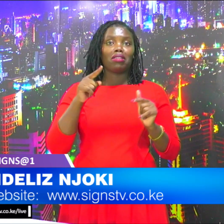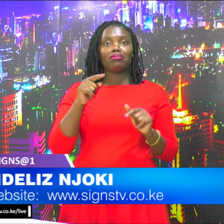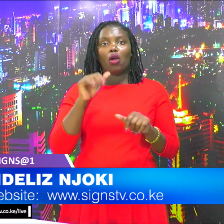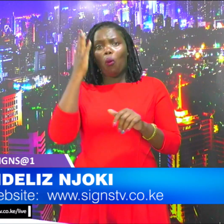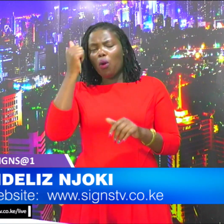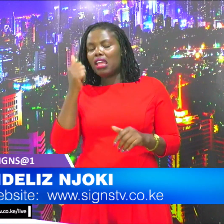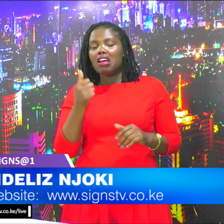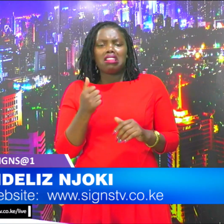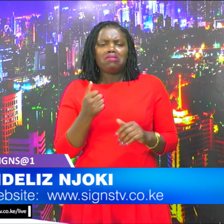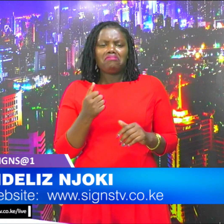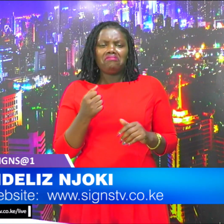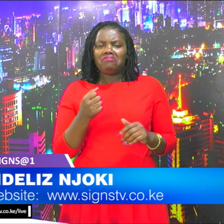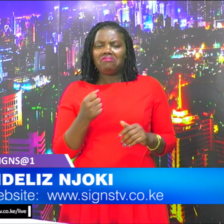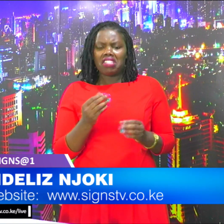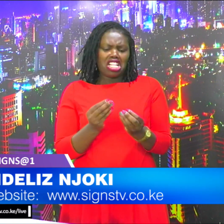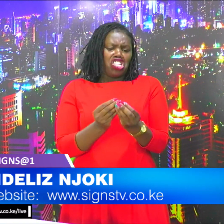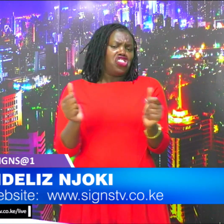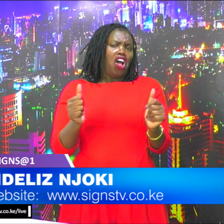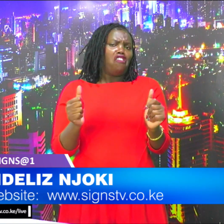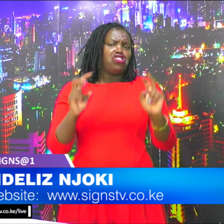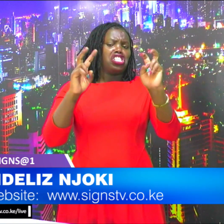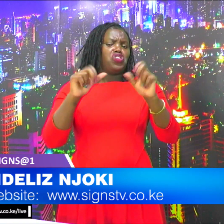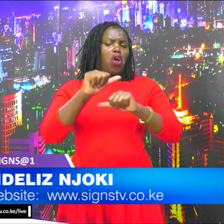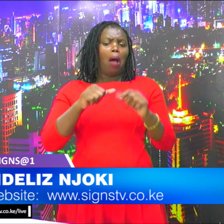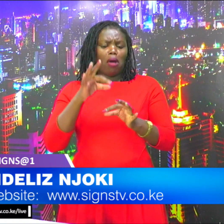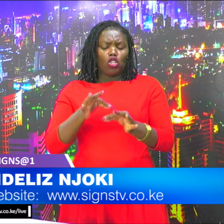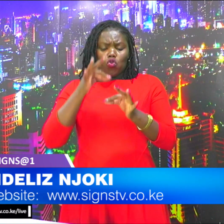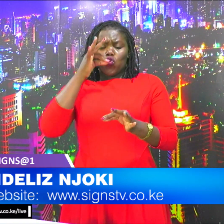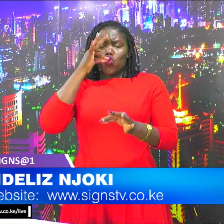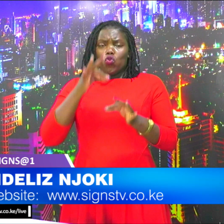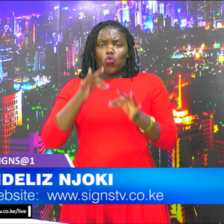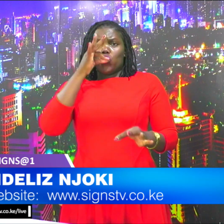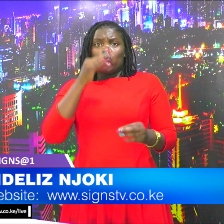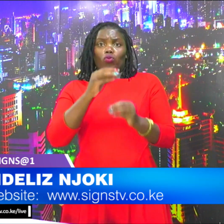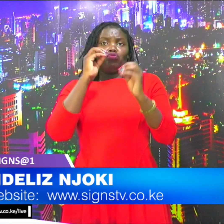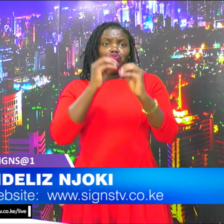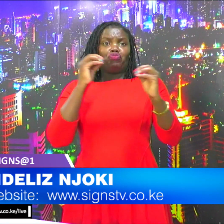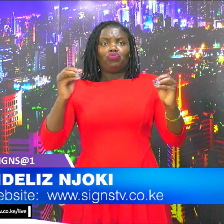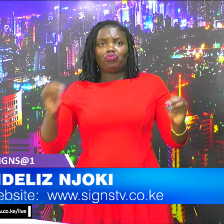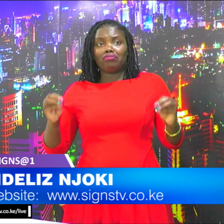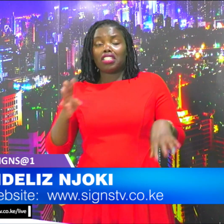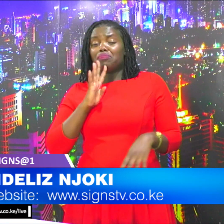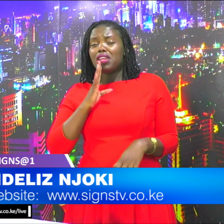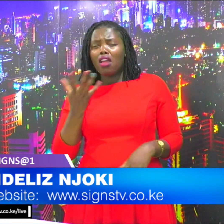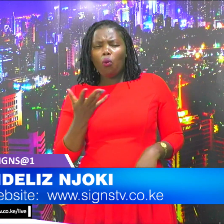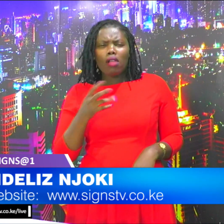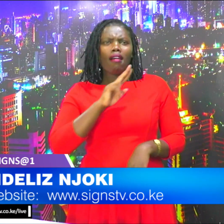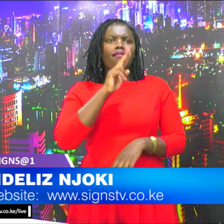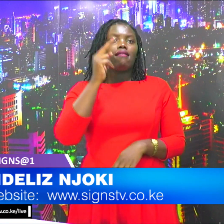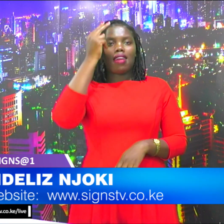chiefs before Christmas for failing to curb the sale of illicit brew. Speaking in Nandi